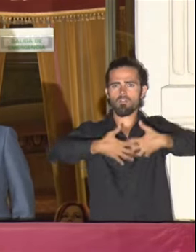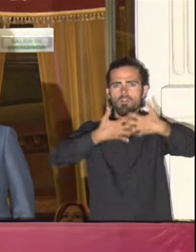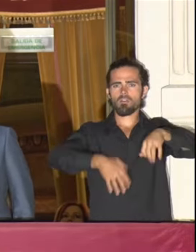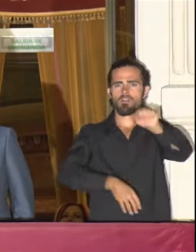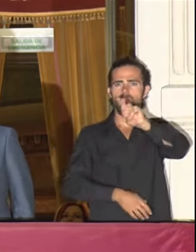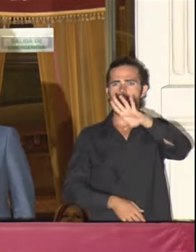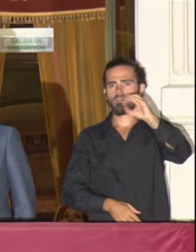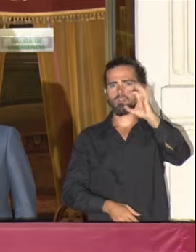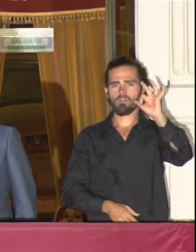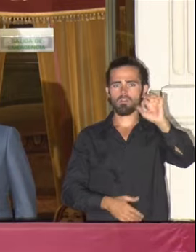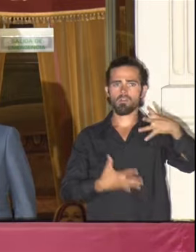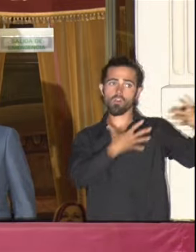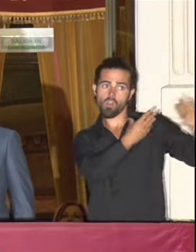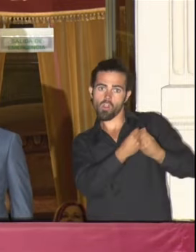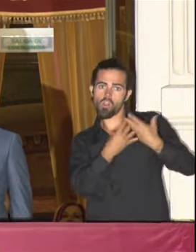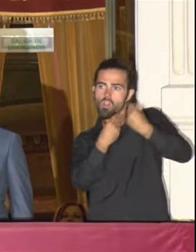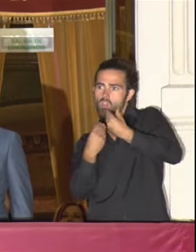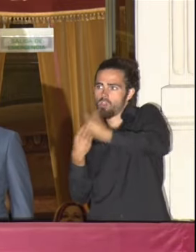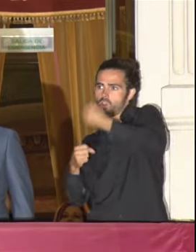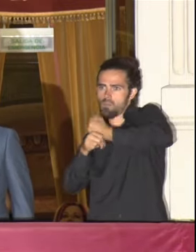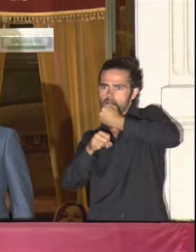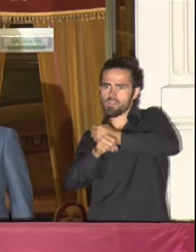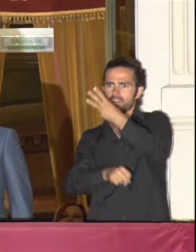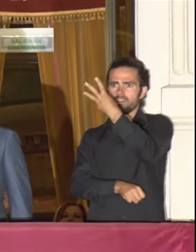350 personas, buenísimos profesionales.